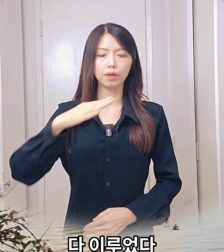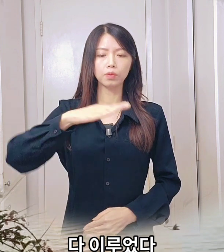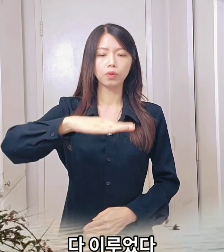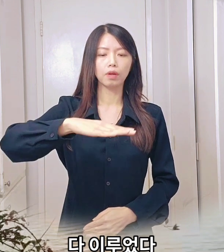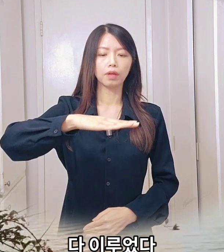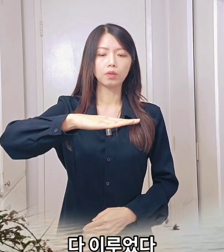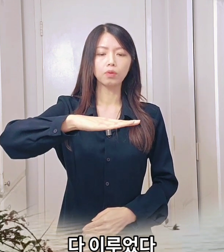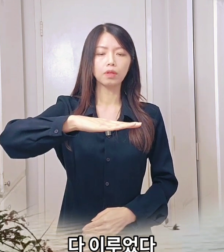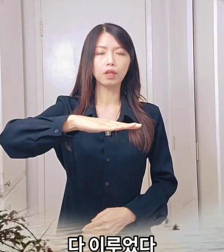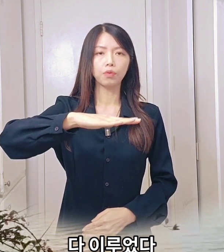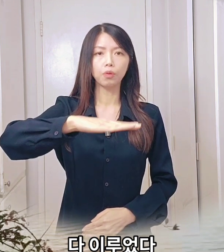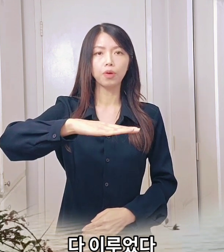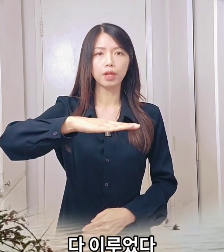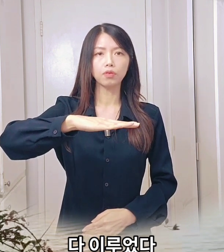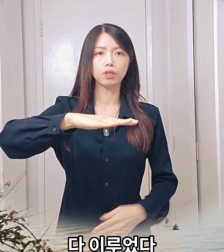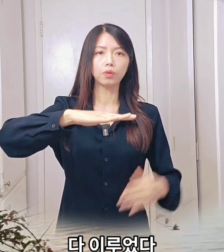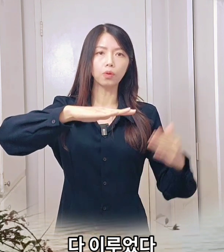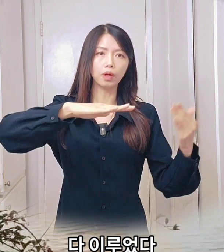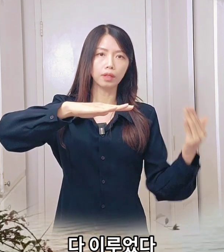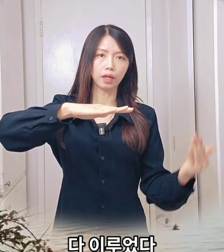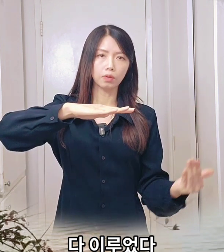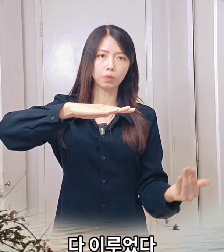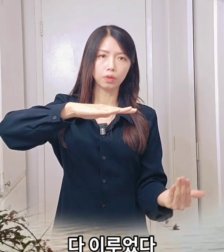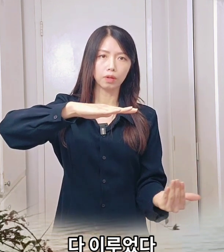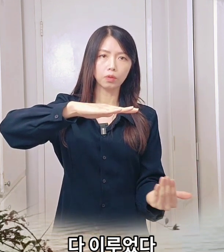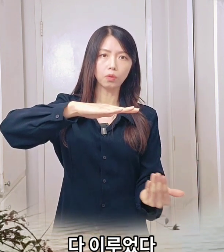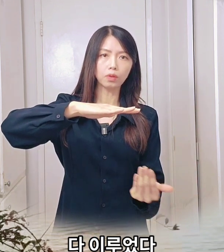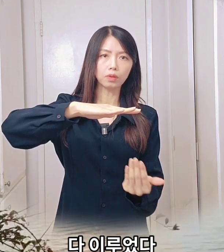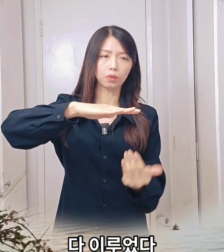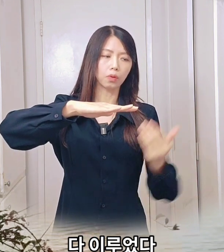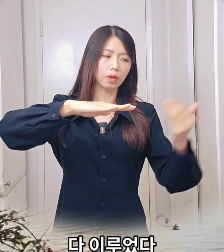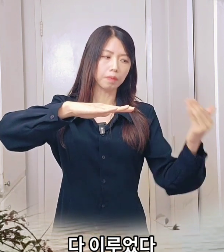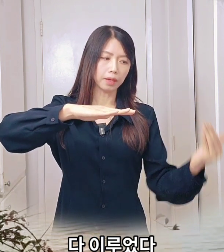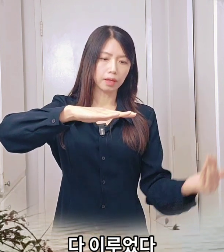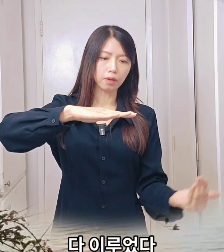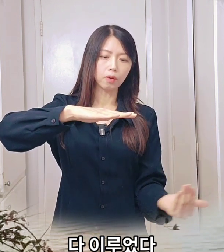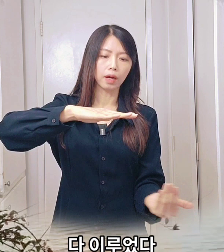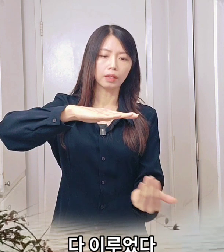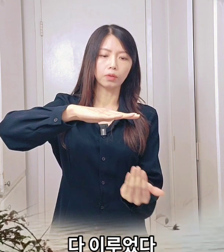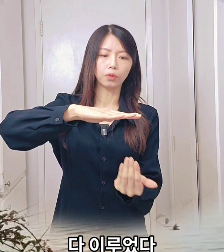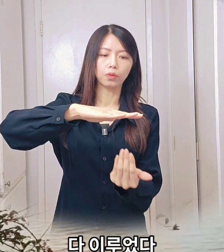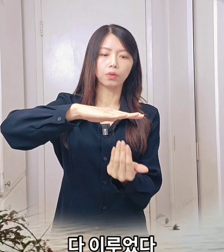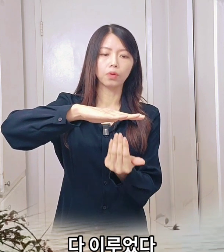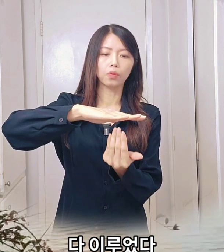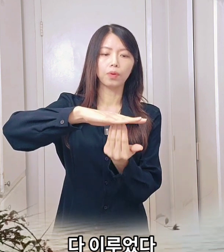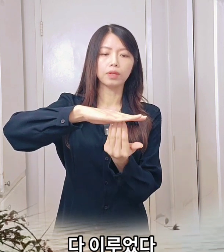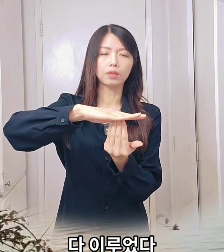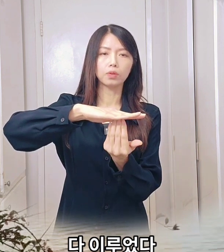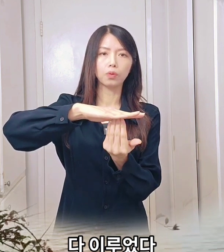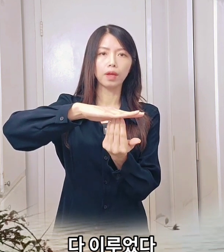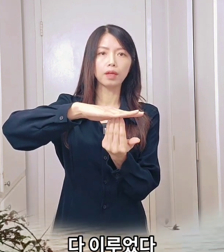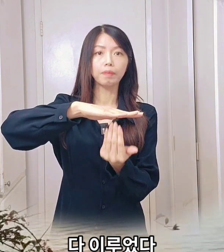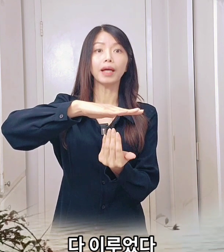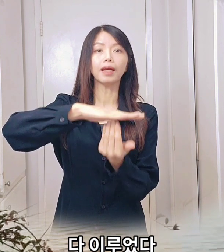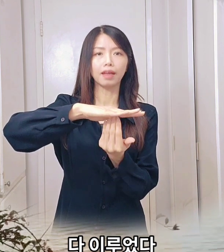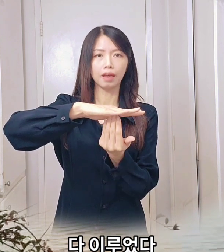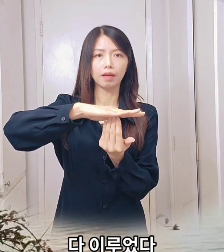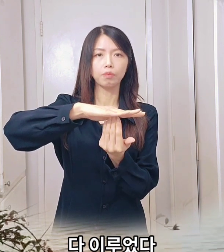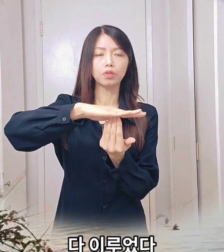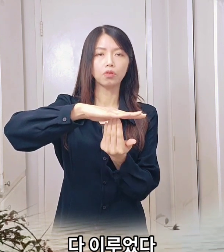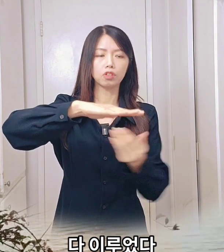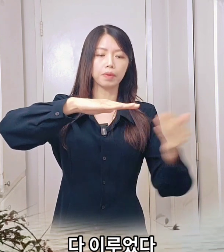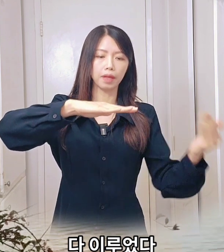수어는 왼손을 이렇게 손등이 위로 보이게 해주시고 다른 손을 이렇게 손끝으로 밖에서 안으로 왼손의